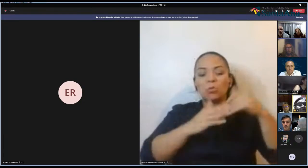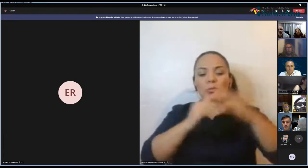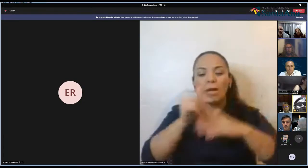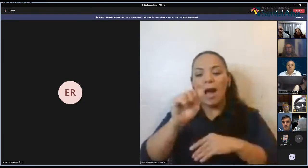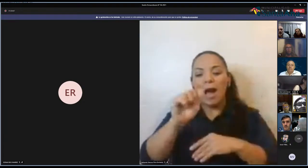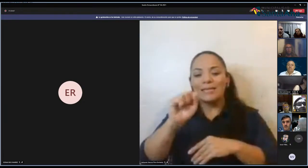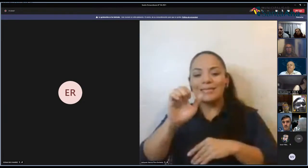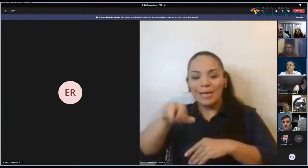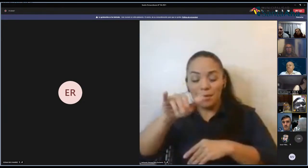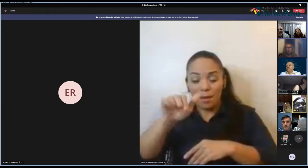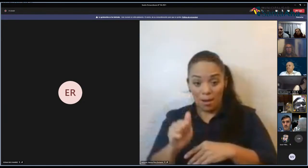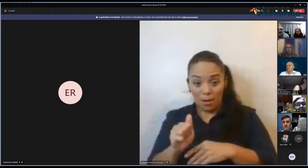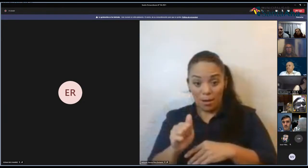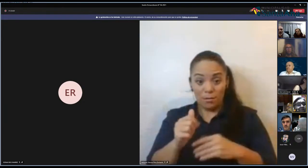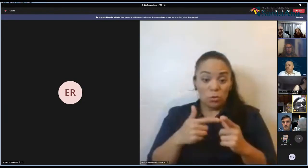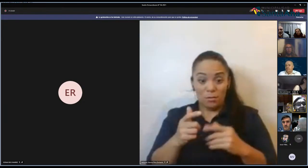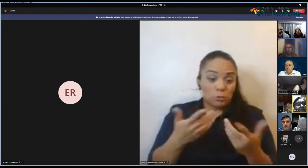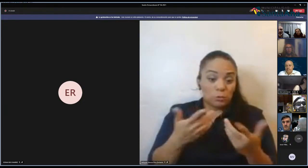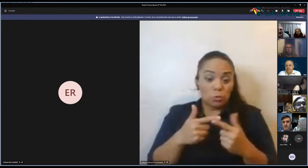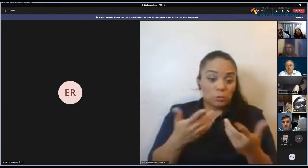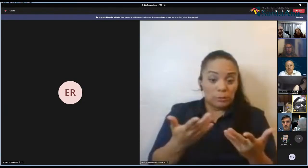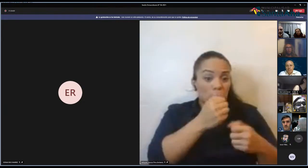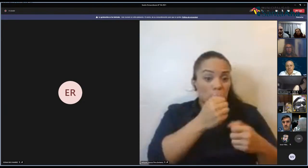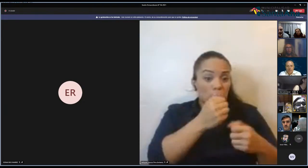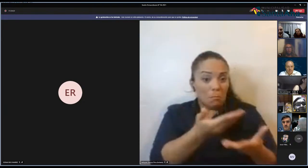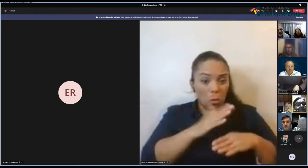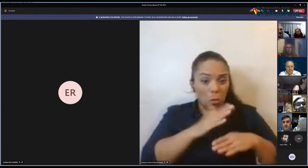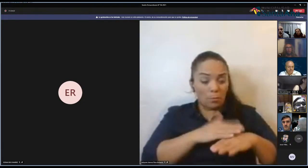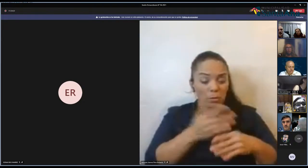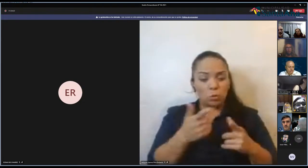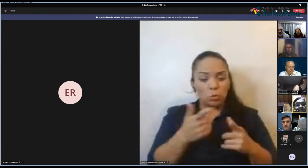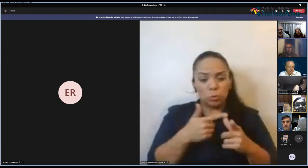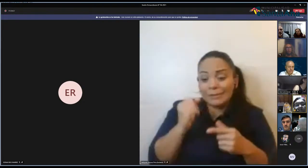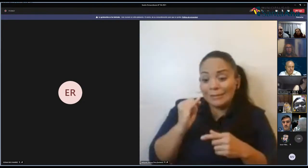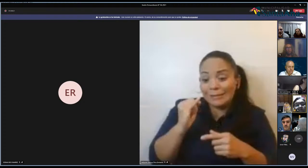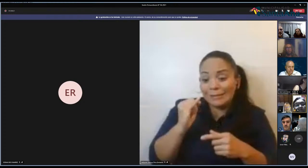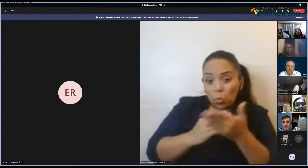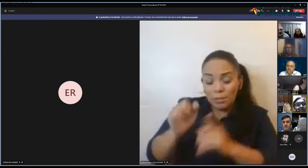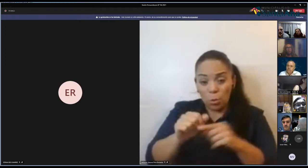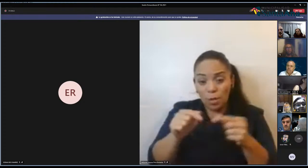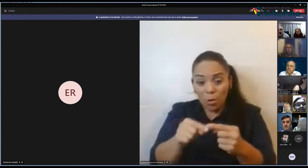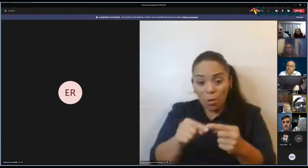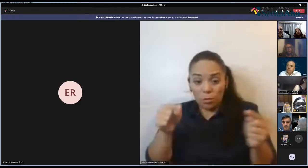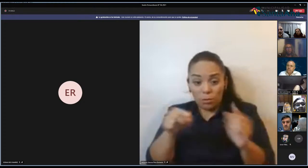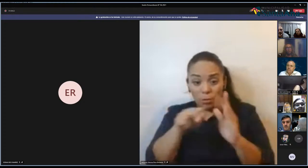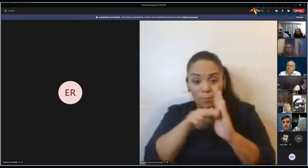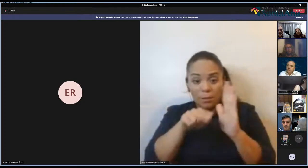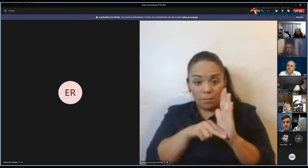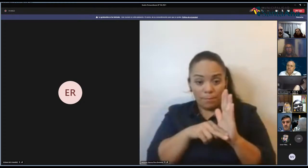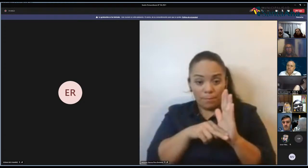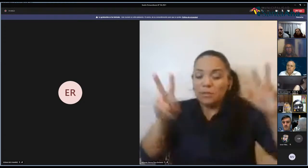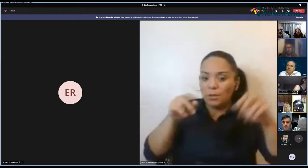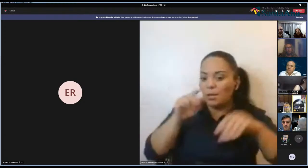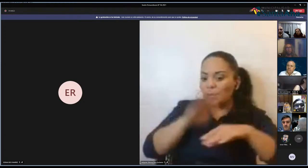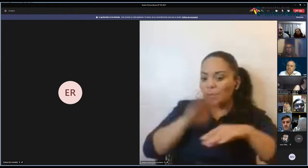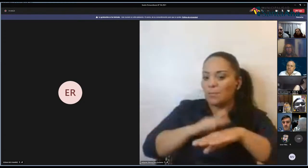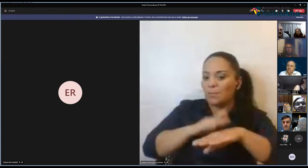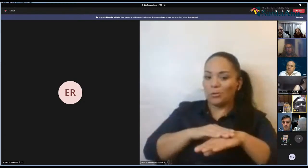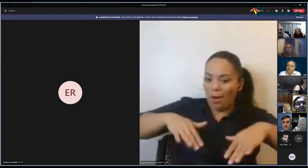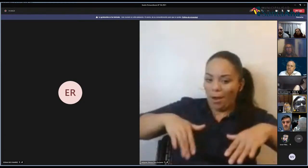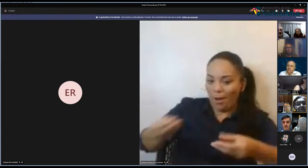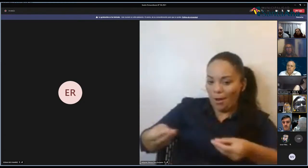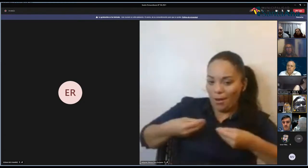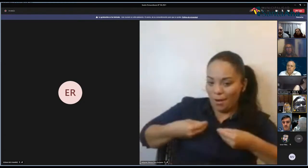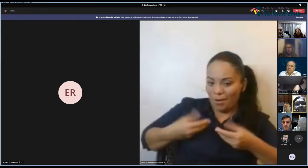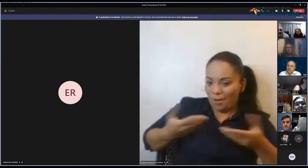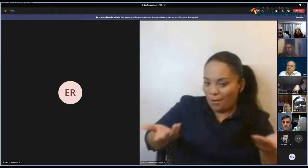condición esté en contra de la normativa se supone que ese permiso municipal no moderada inclusive